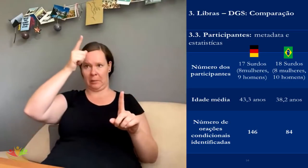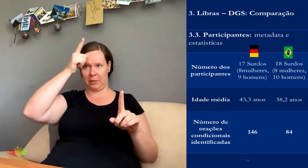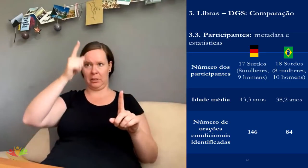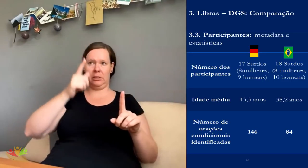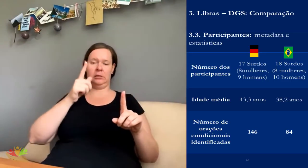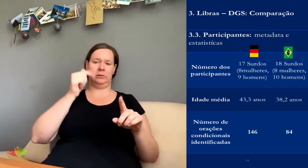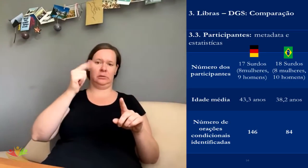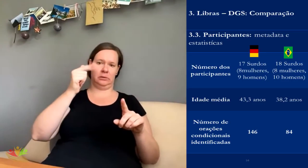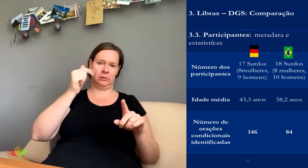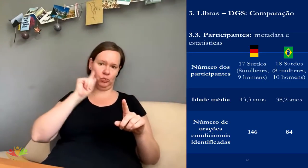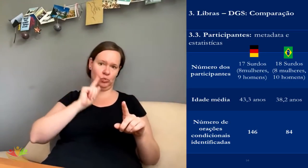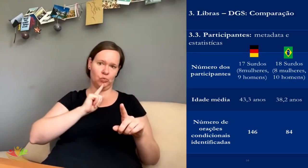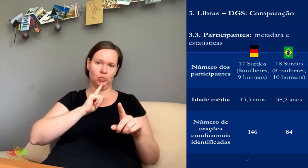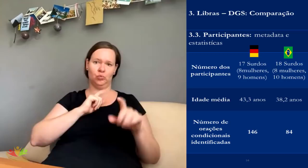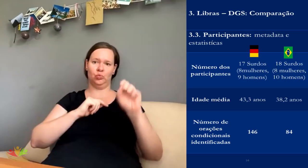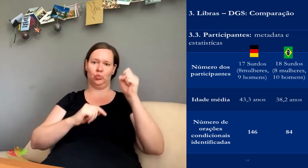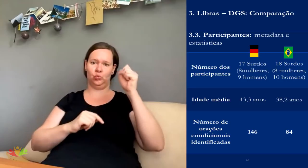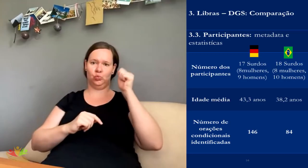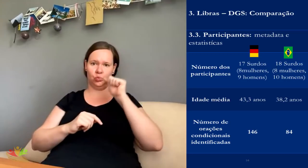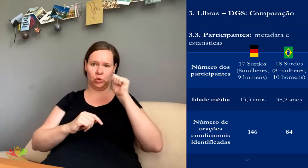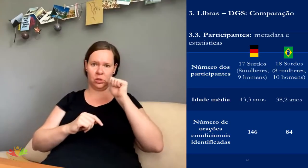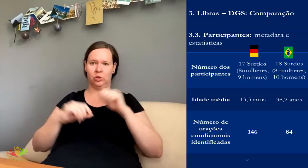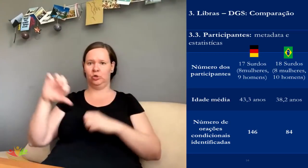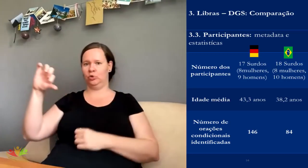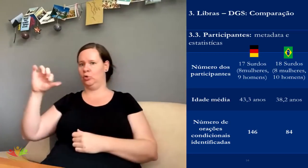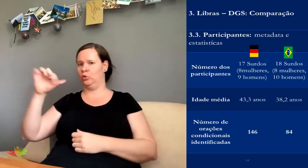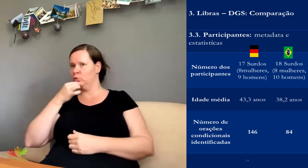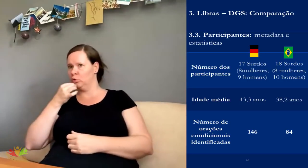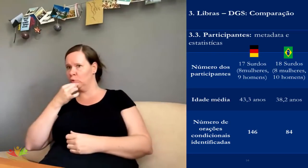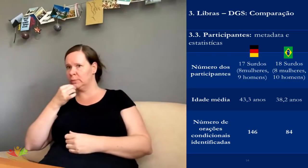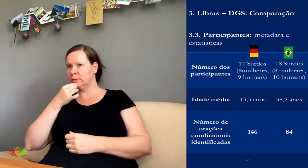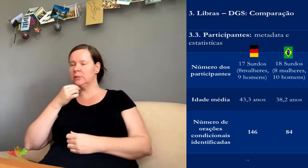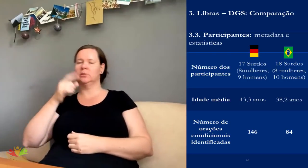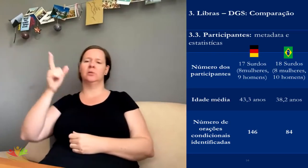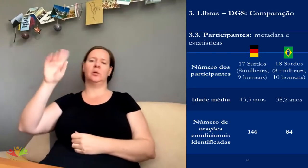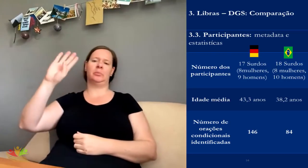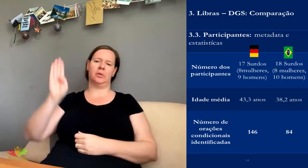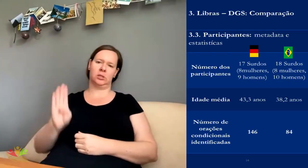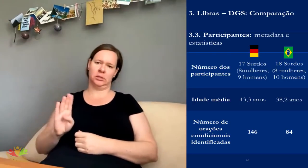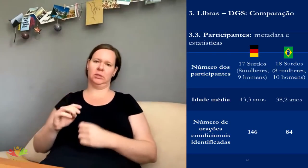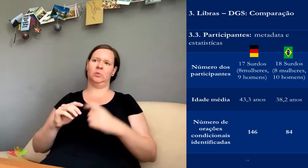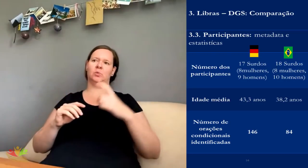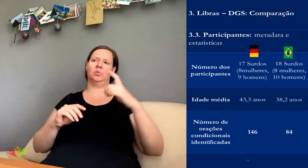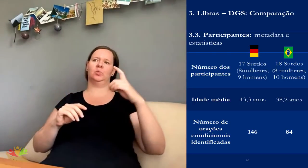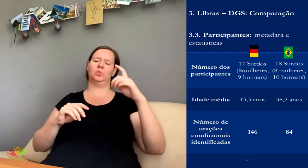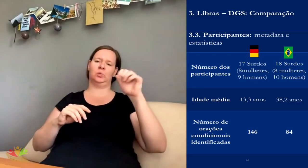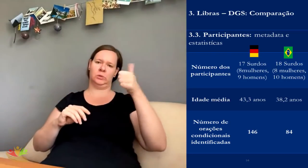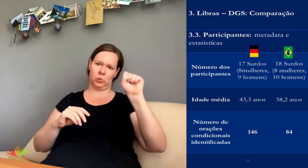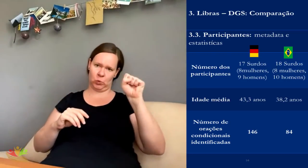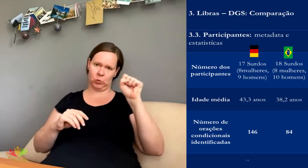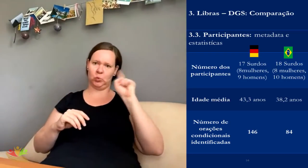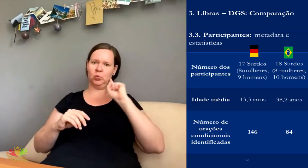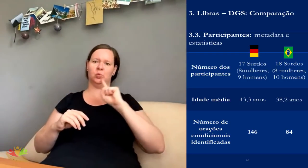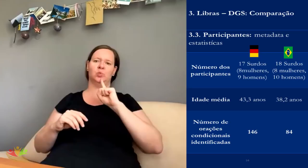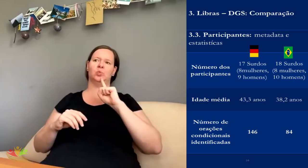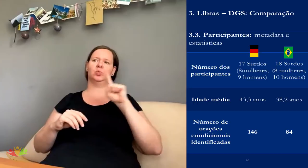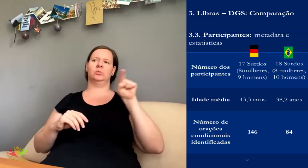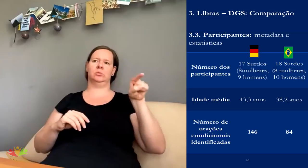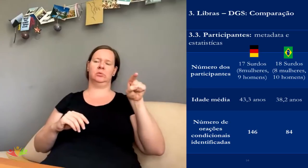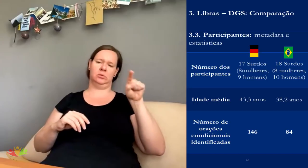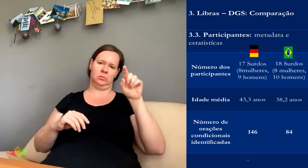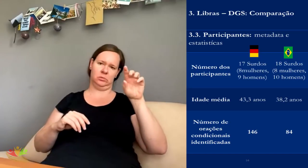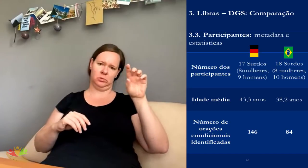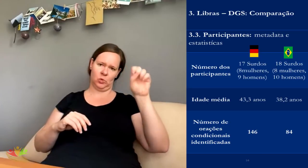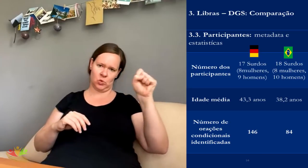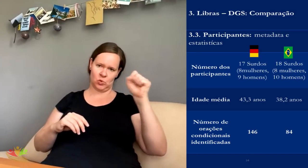de participantes? Na Alemanha a gente tem 17 surdos, 8 mulheres, 9 homens. E no Brasil tem